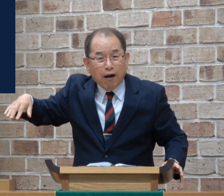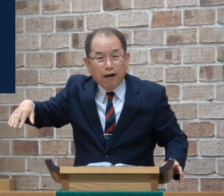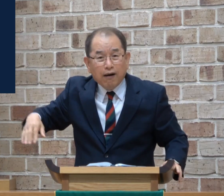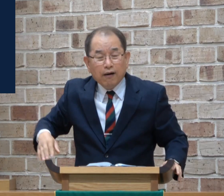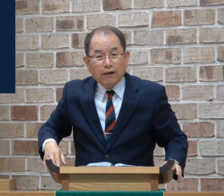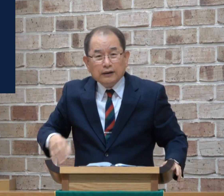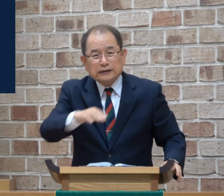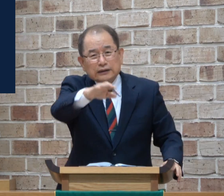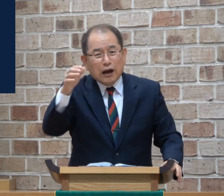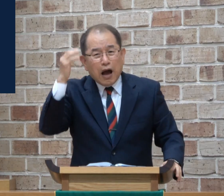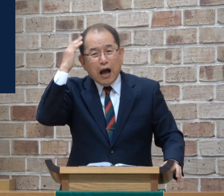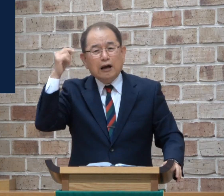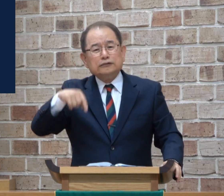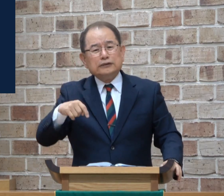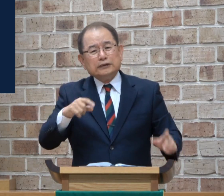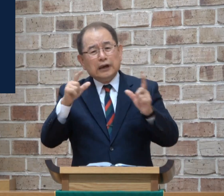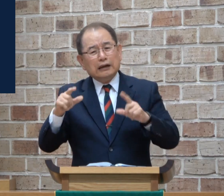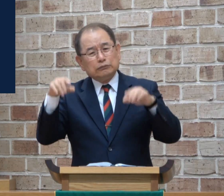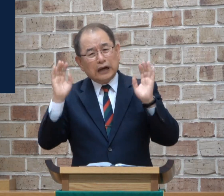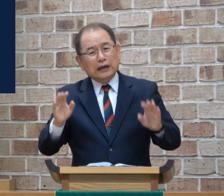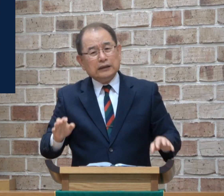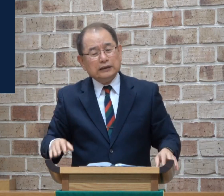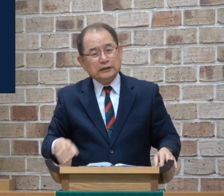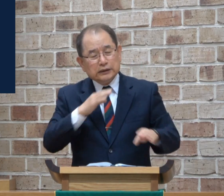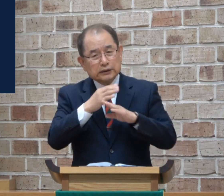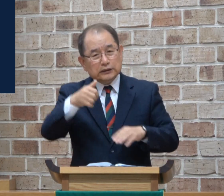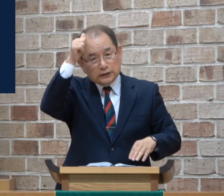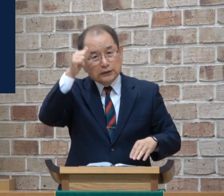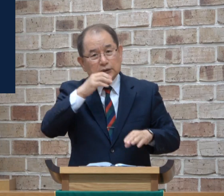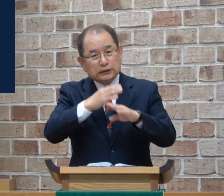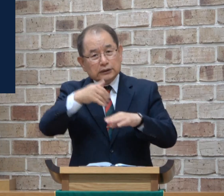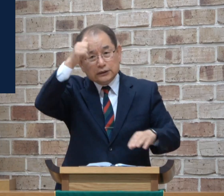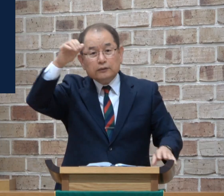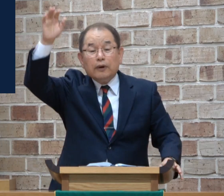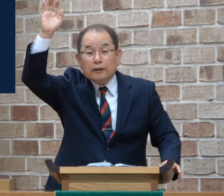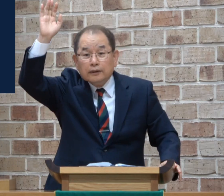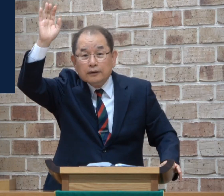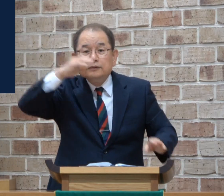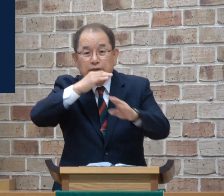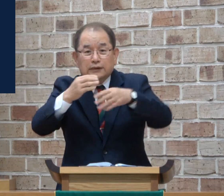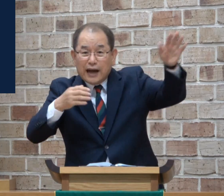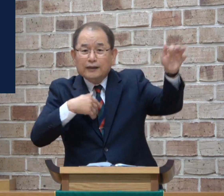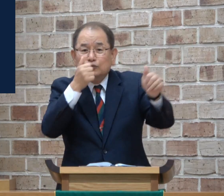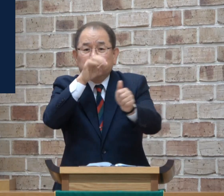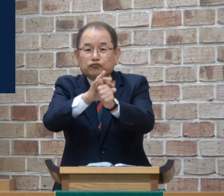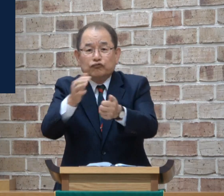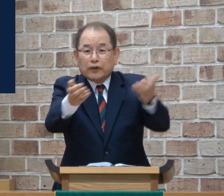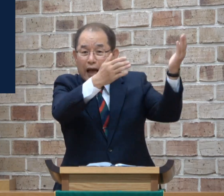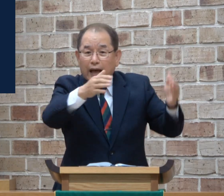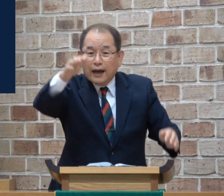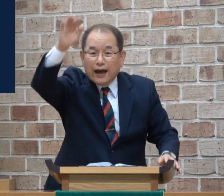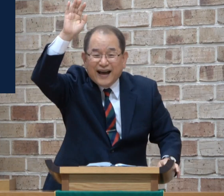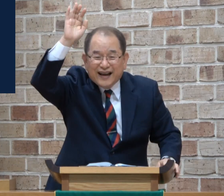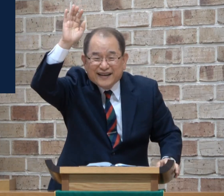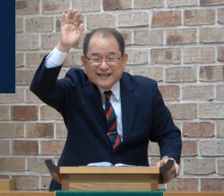그런데 여기보다는 북한이 낫겠다고 생각하는 사람들 계십니까? 그러면 그쪽으로 가셔도